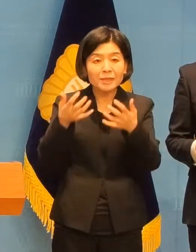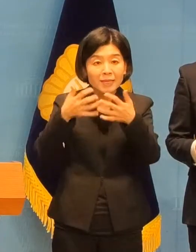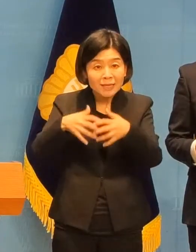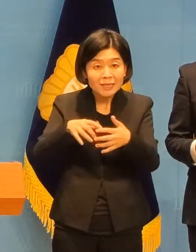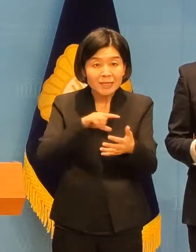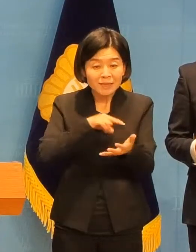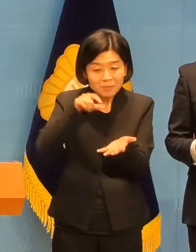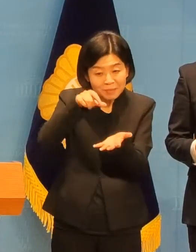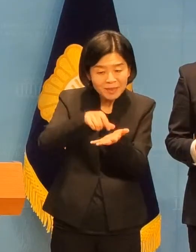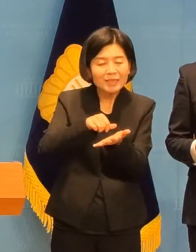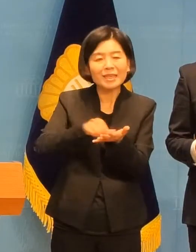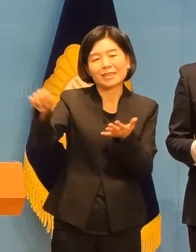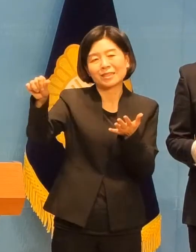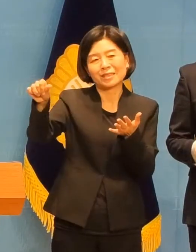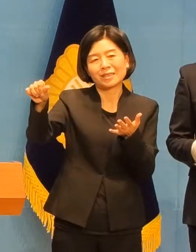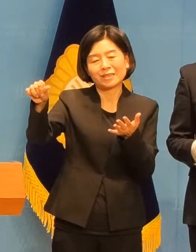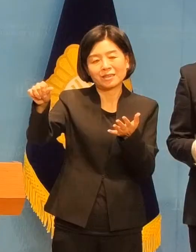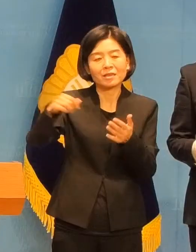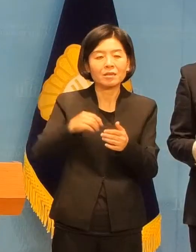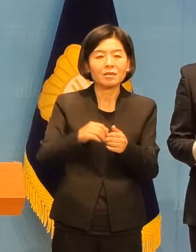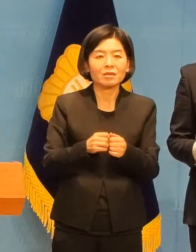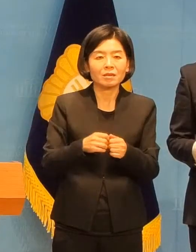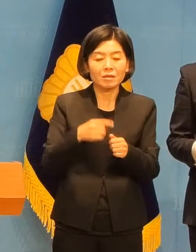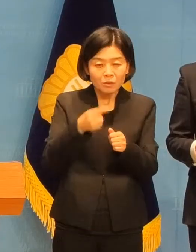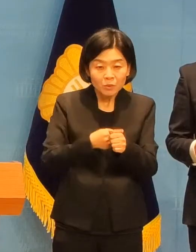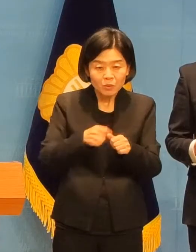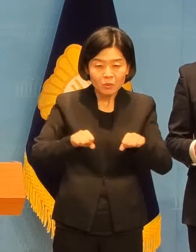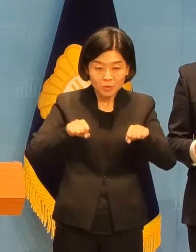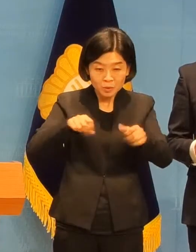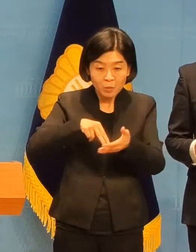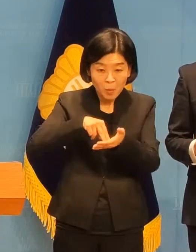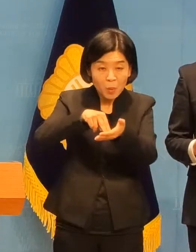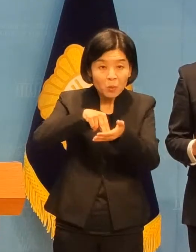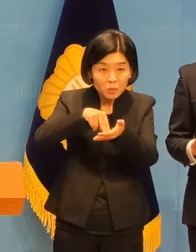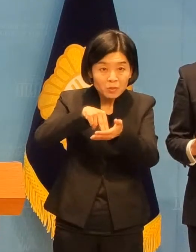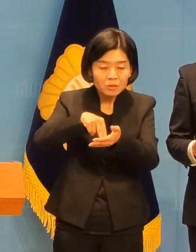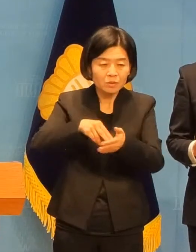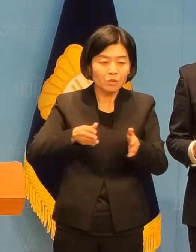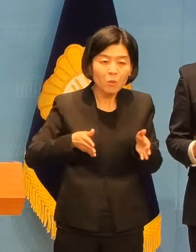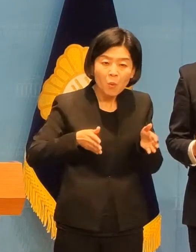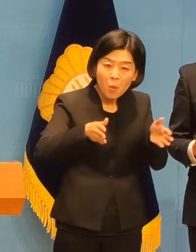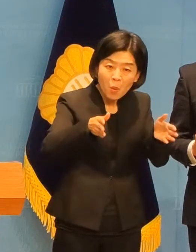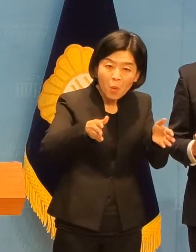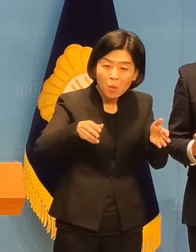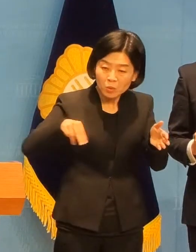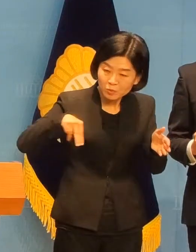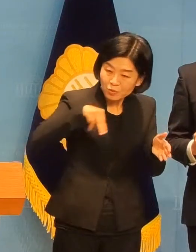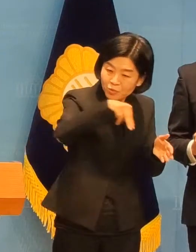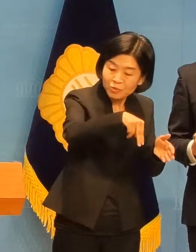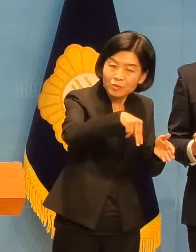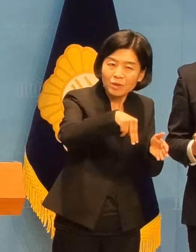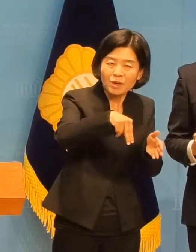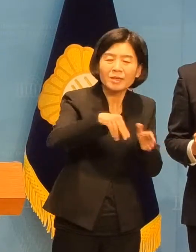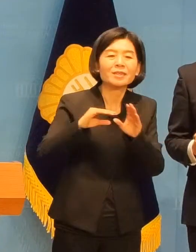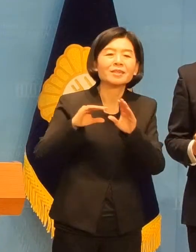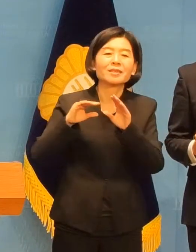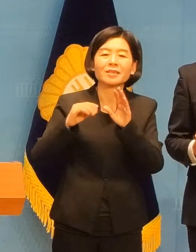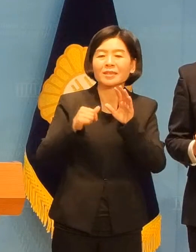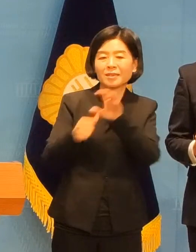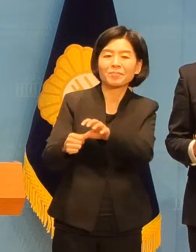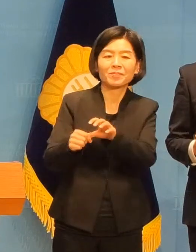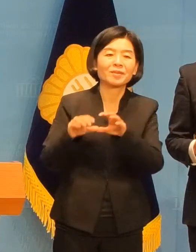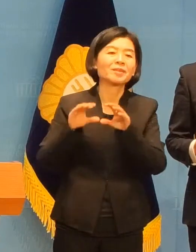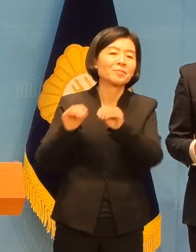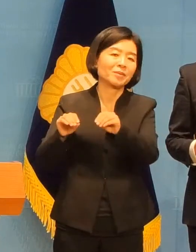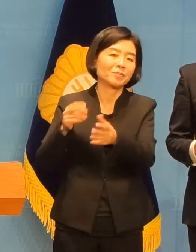삭제하고 전동 킥보드의 도로 운행을 전면 금지하는 일명 킥난이 금지법입니다.